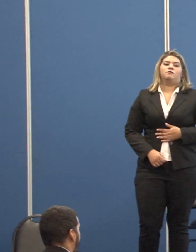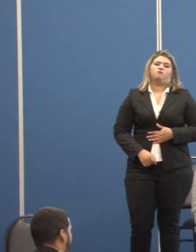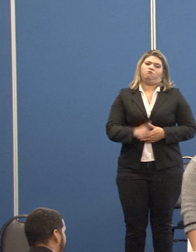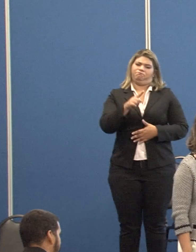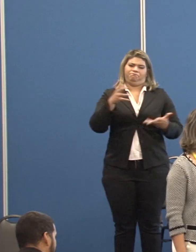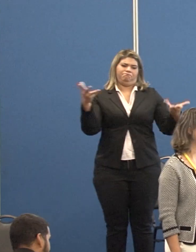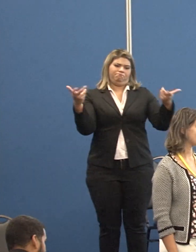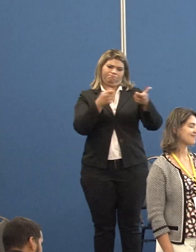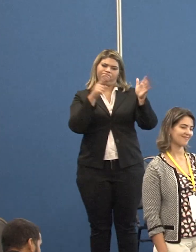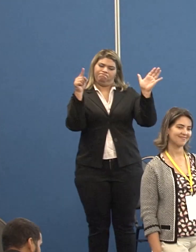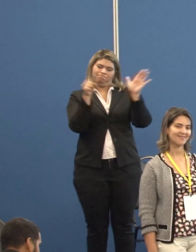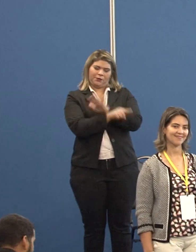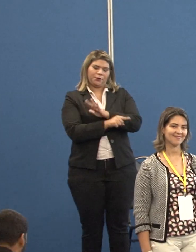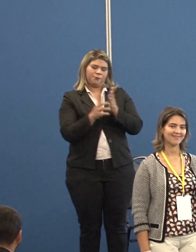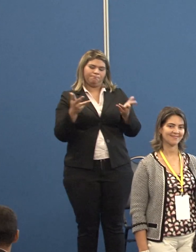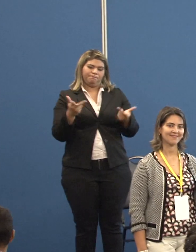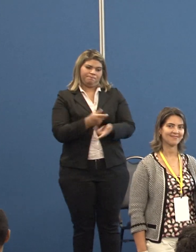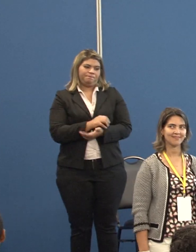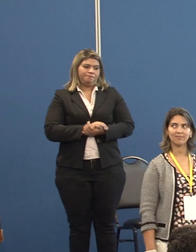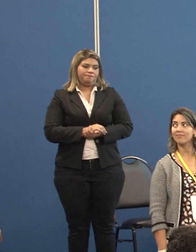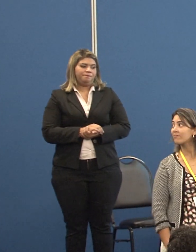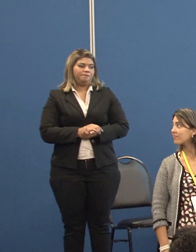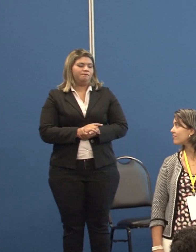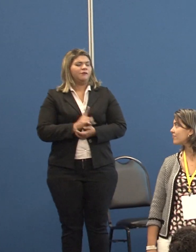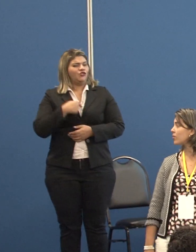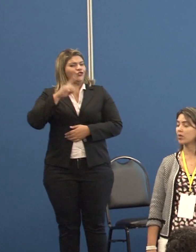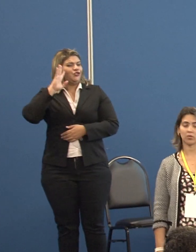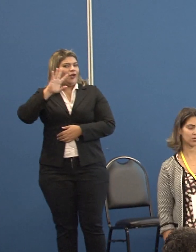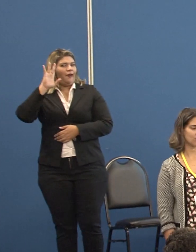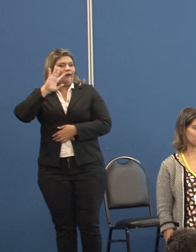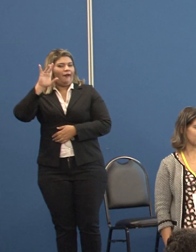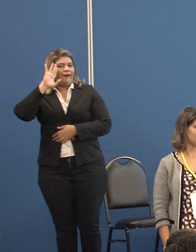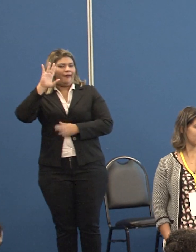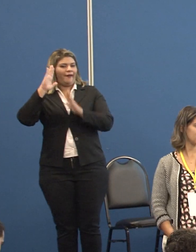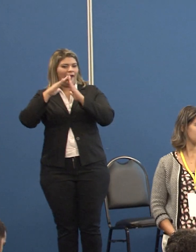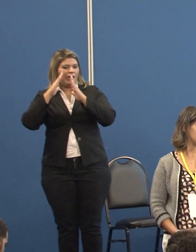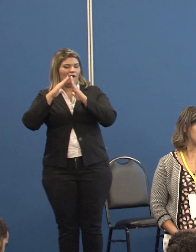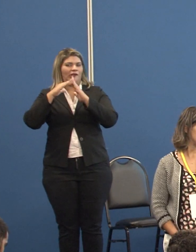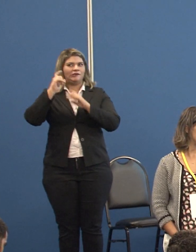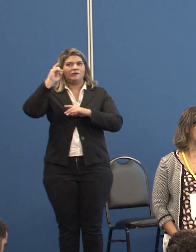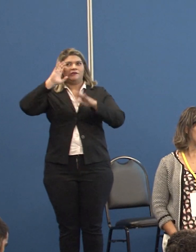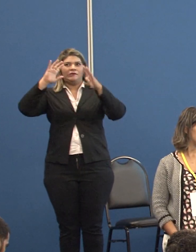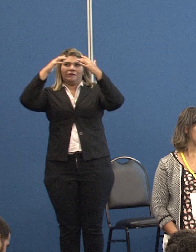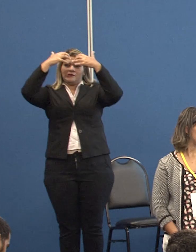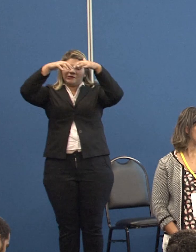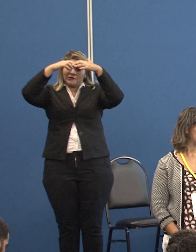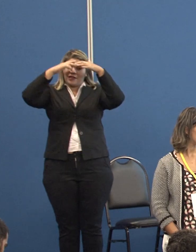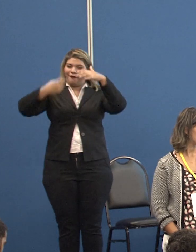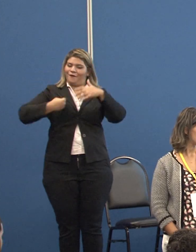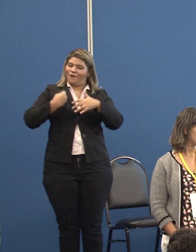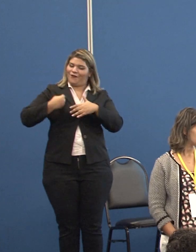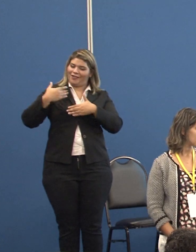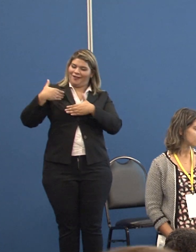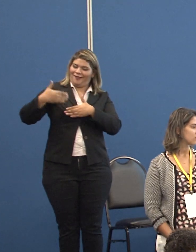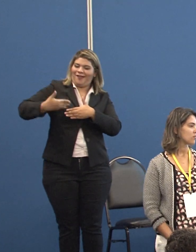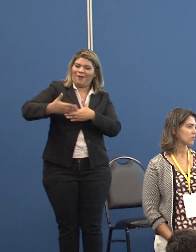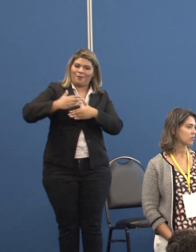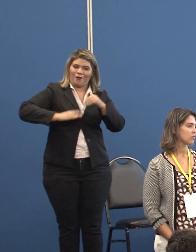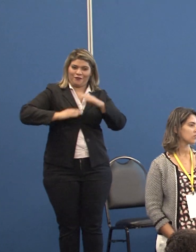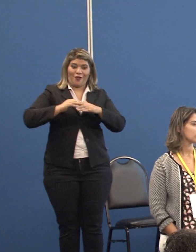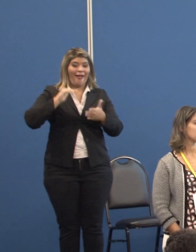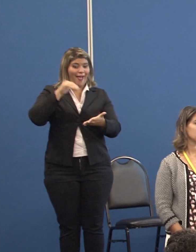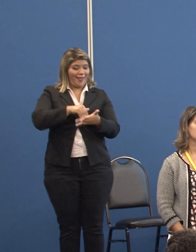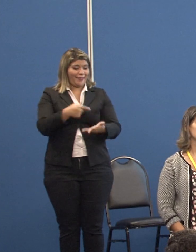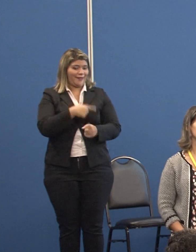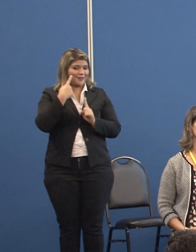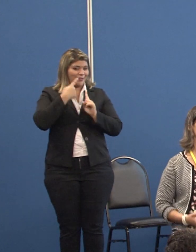Excelente pergunta. Eu venho pensando nisso ao longo da minha vida profissional. Inclusive, essa semana,